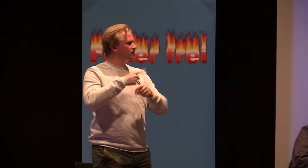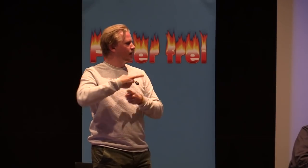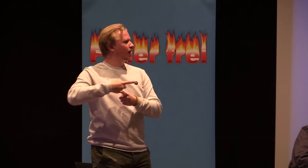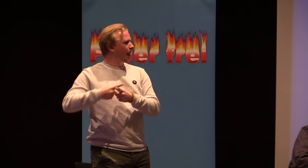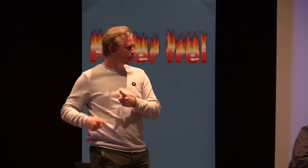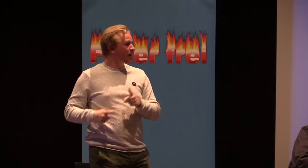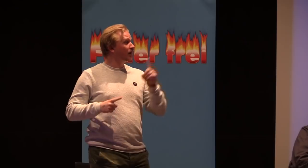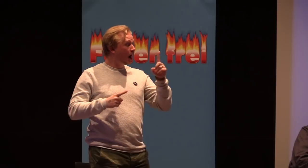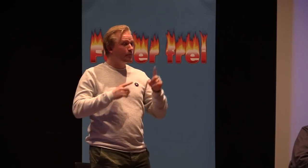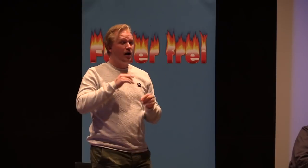ich mir vorstelle,